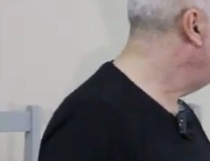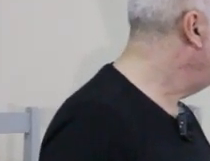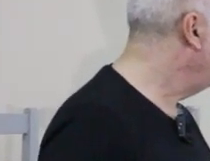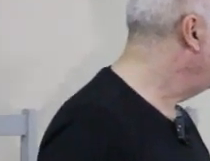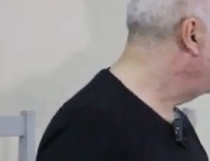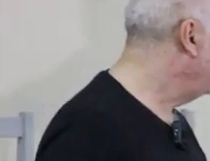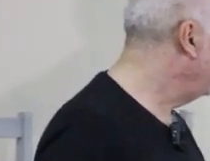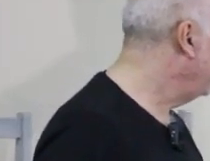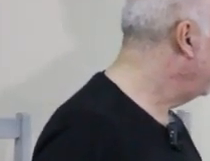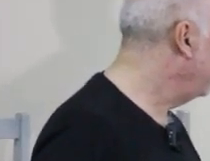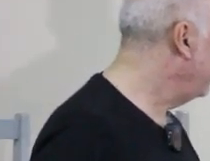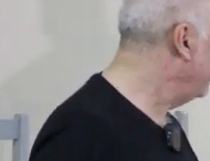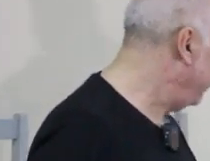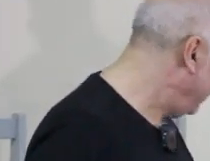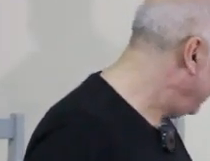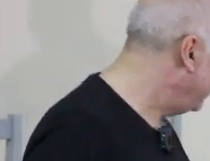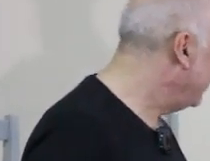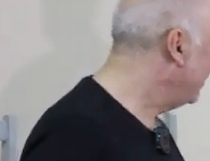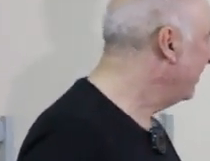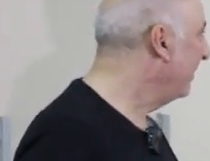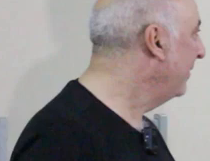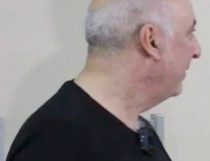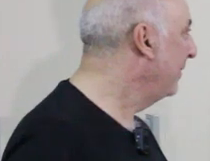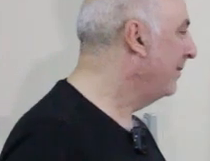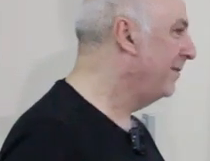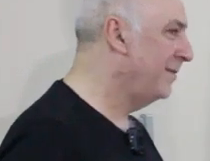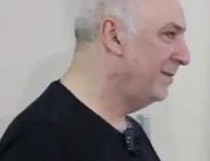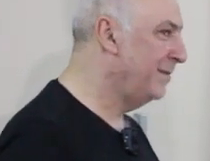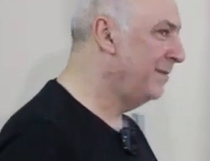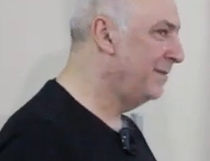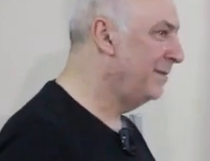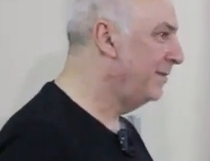Mas, e agora só para encerrar com relação ao navio,